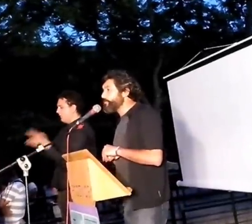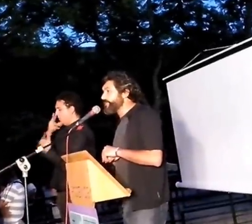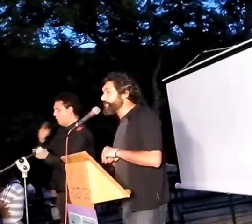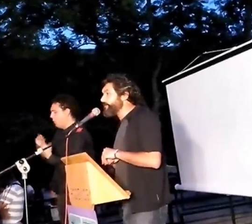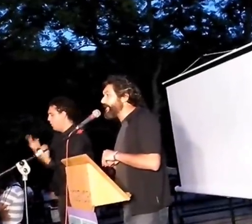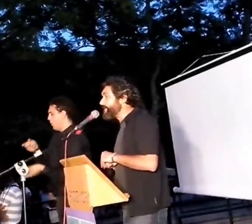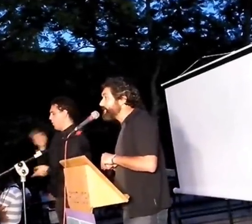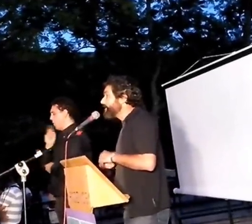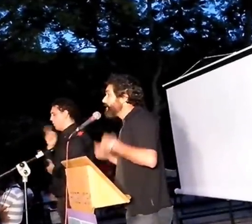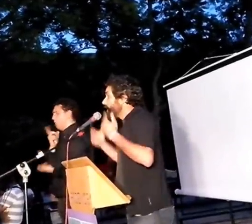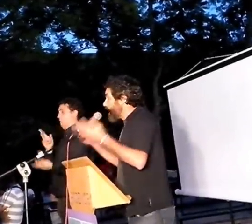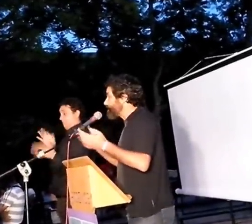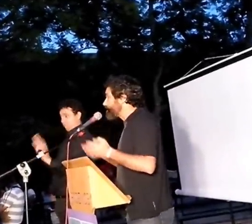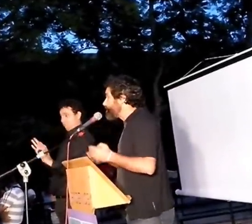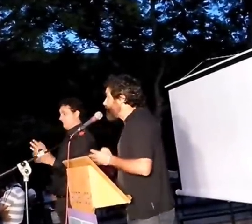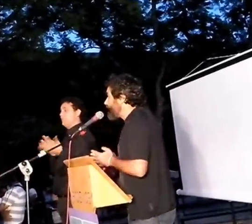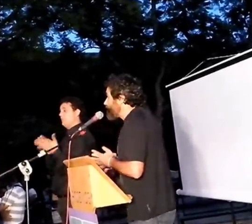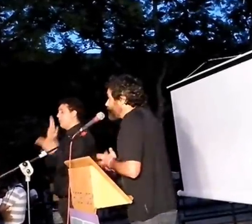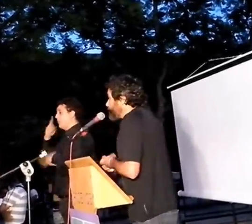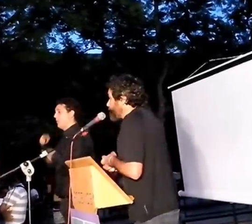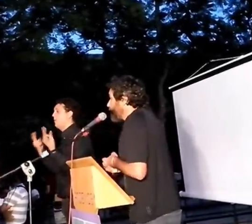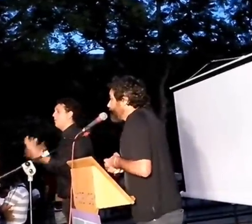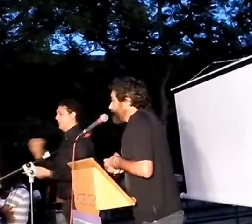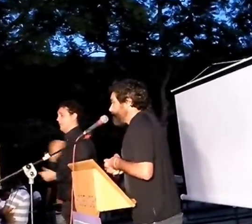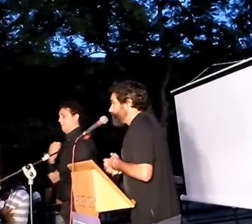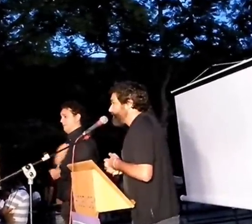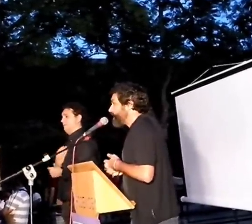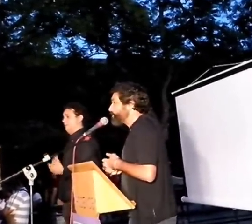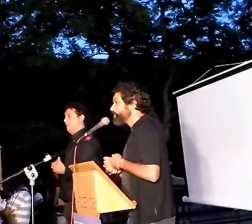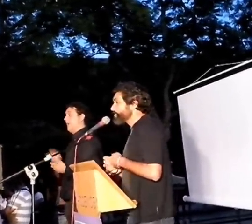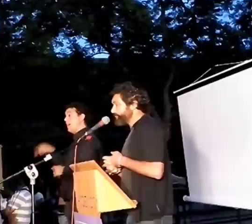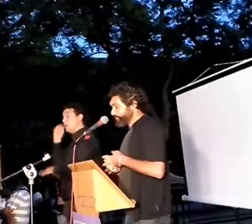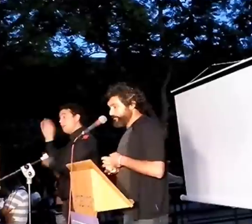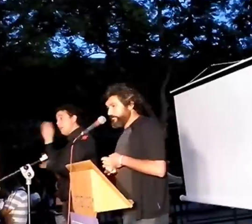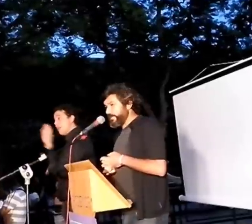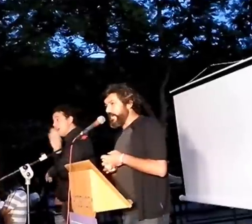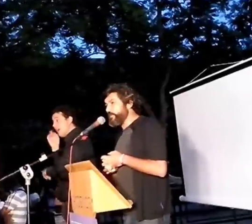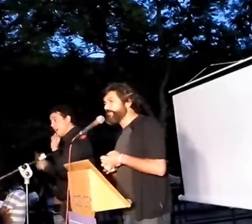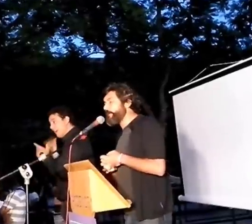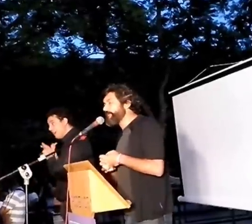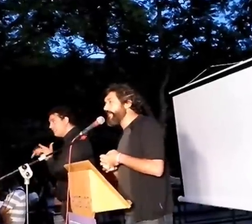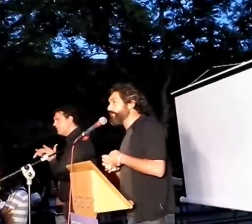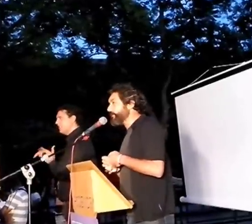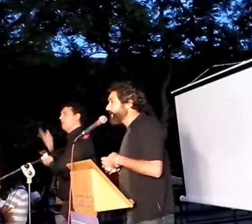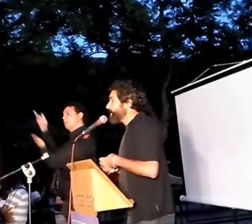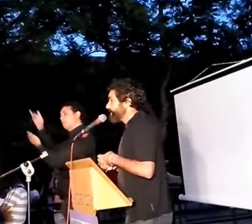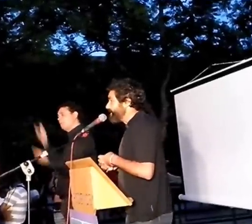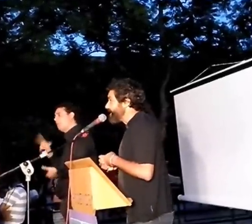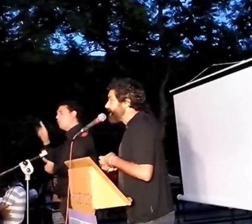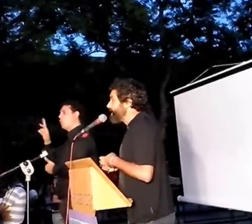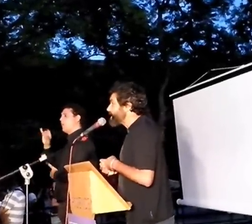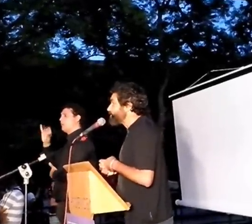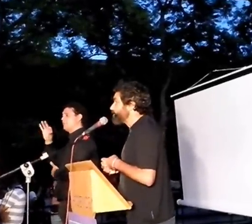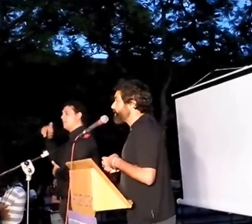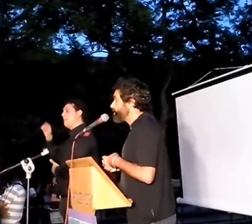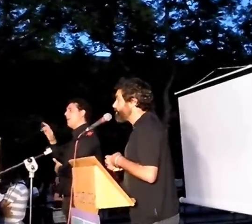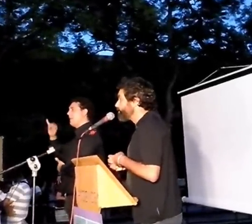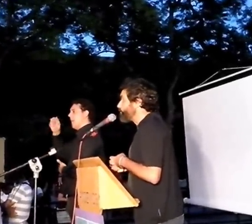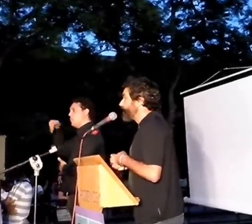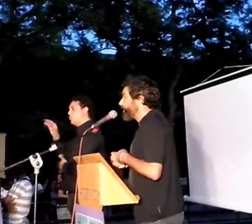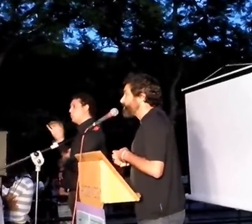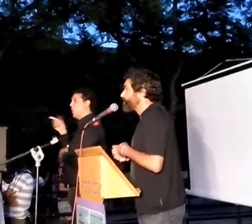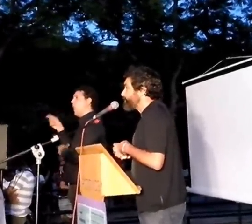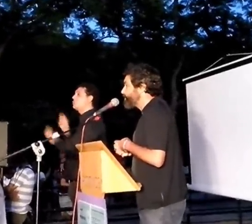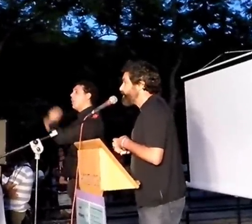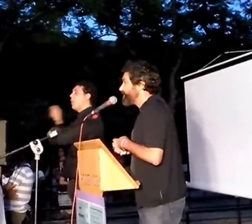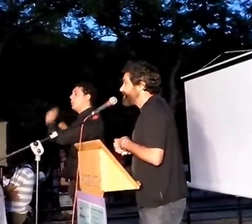públicos municipales. A esa asamblea te invitamos a Luis Baviano, de la Asociación